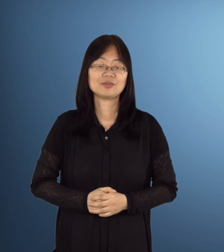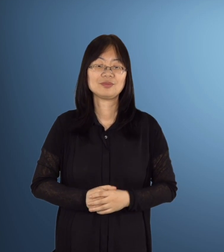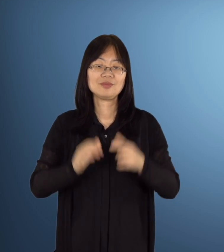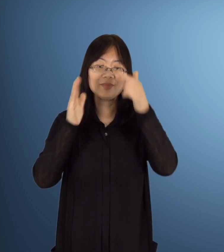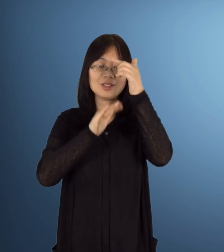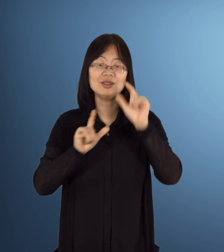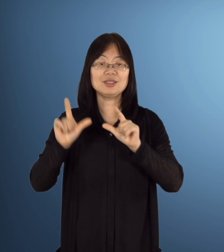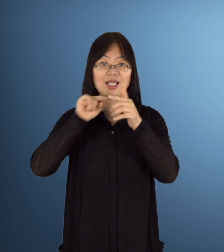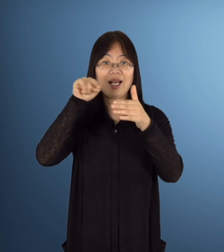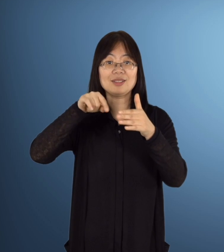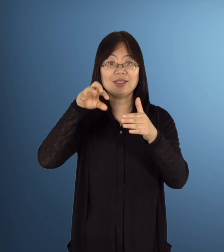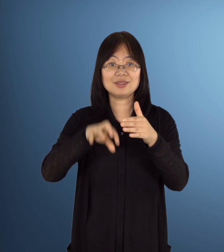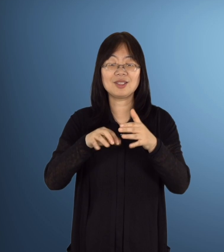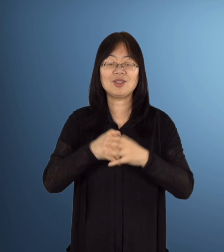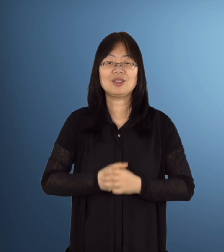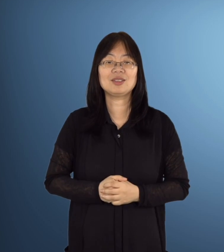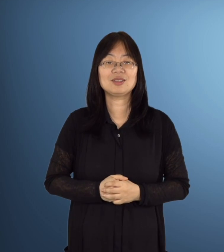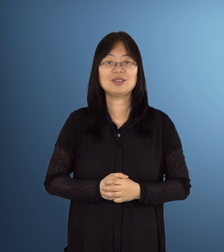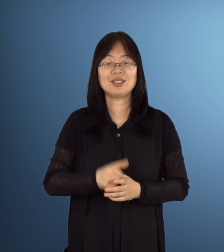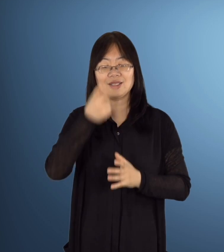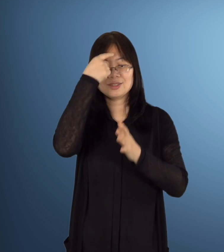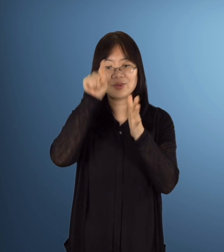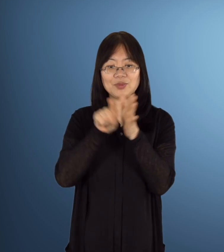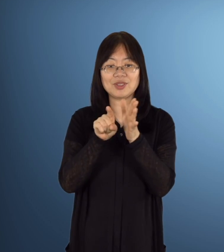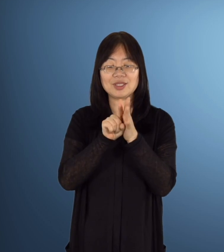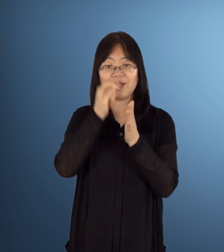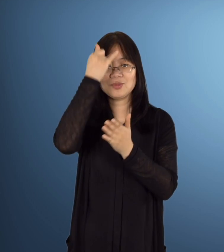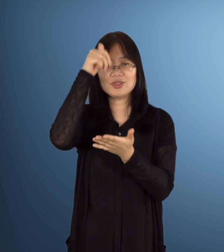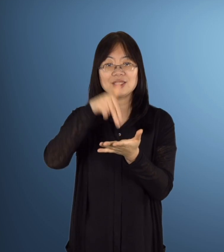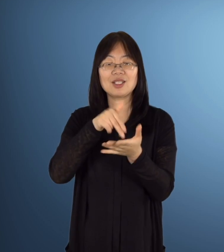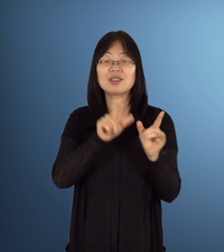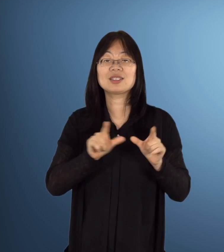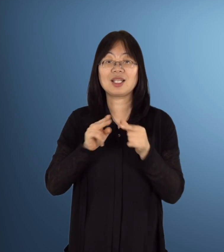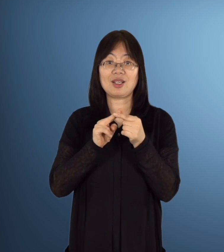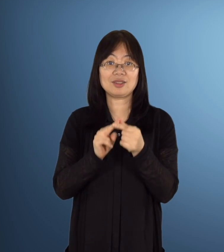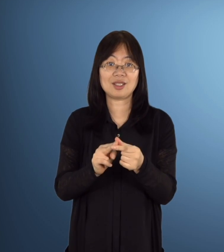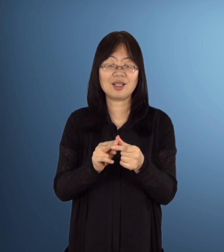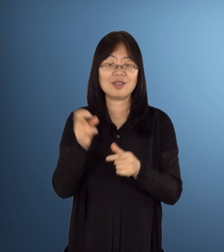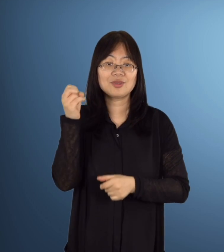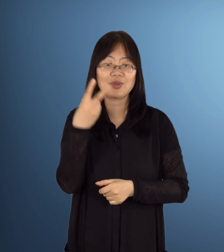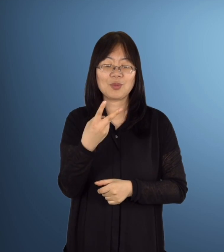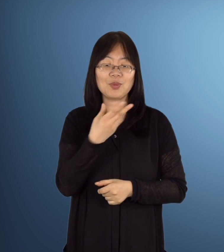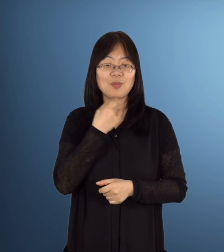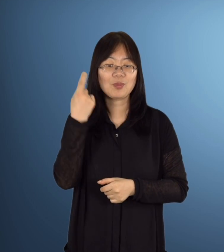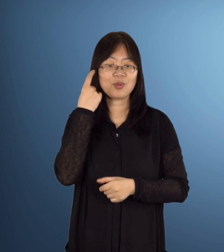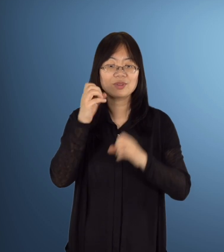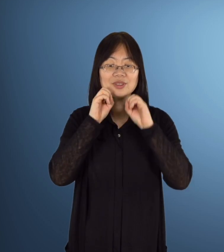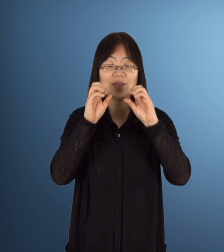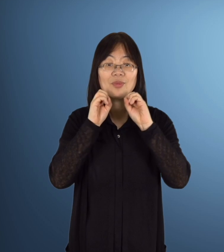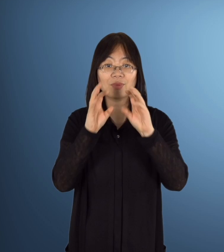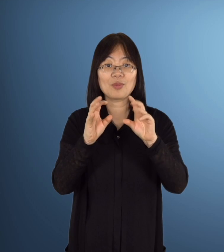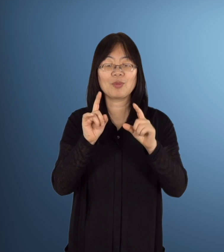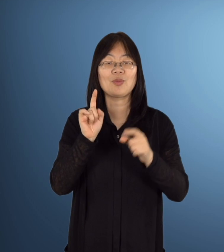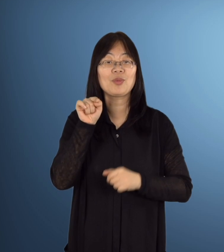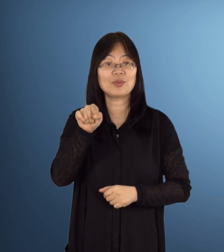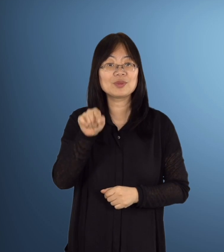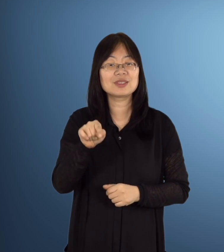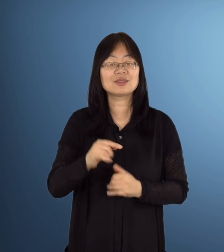성도의 삶에서 기독교의 윤리적인 삶과 복음